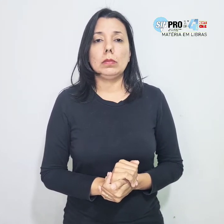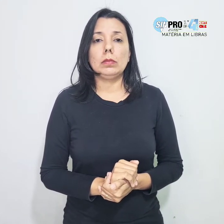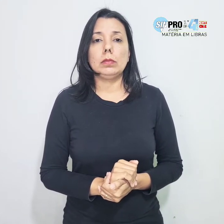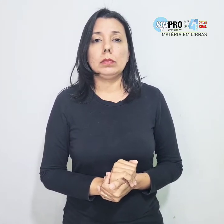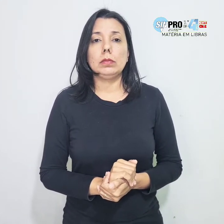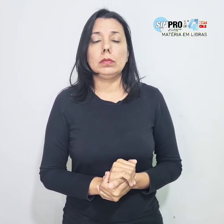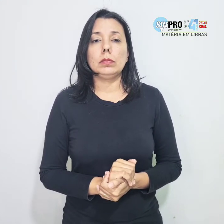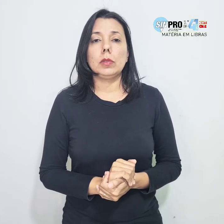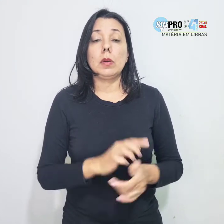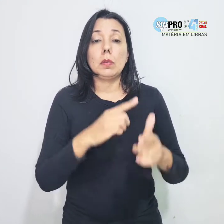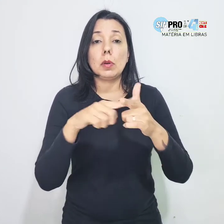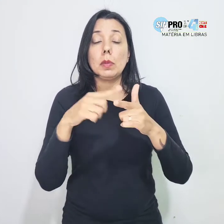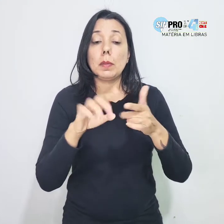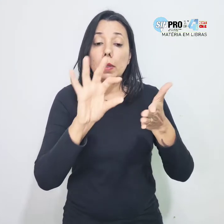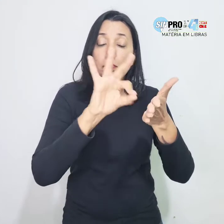Surtos registrados.